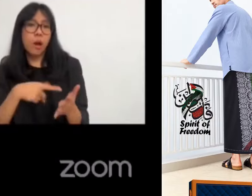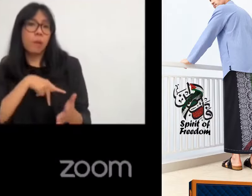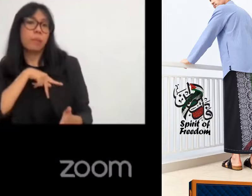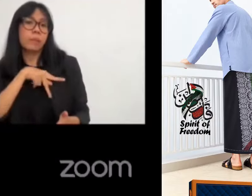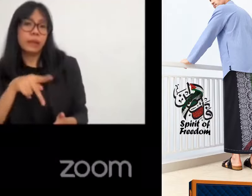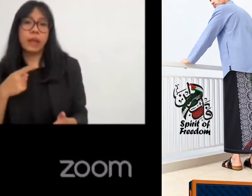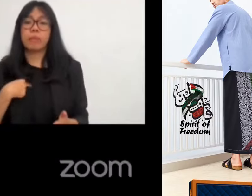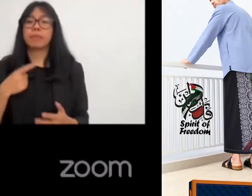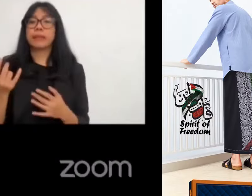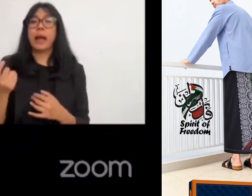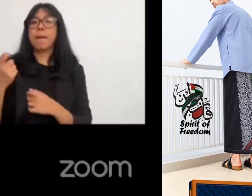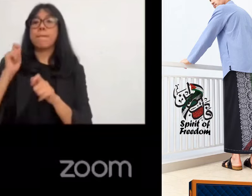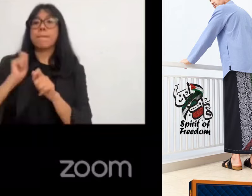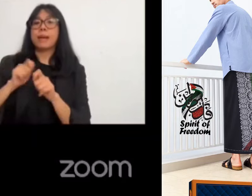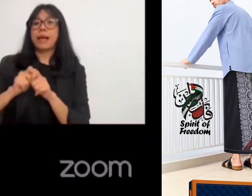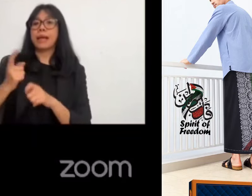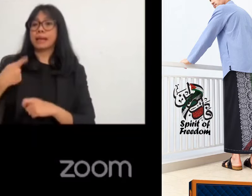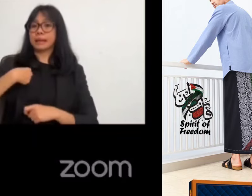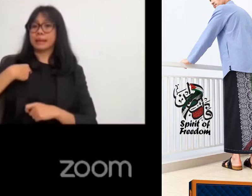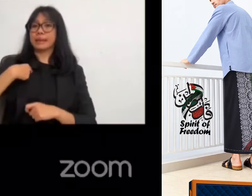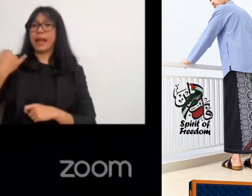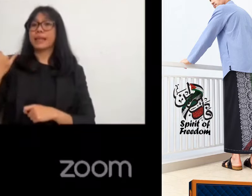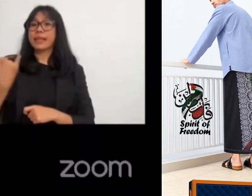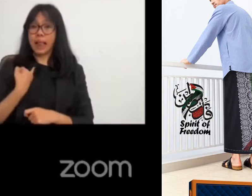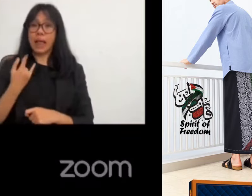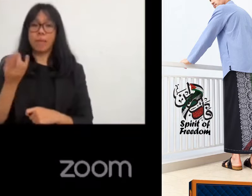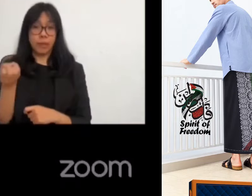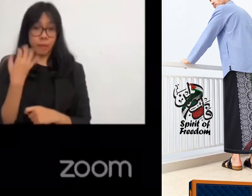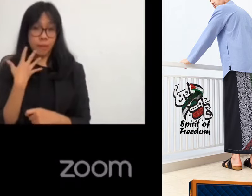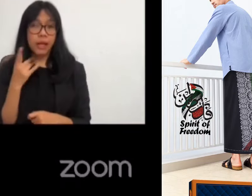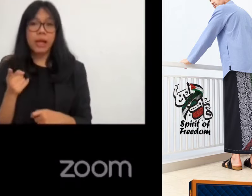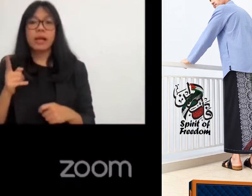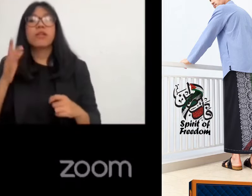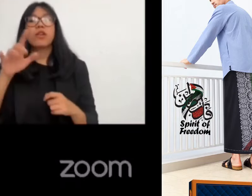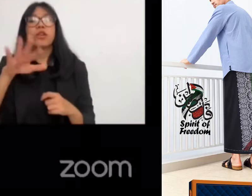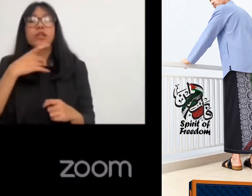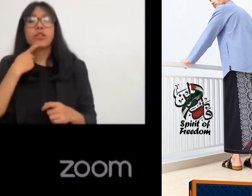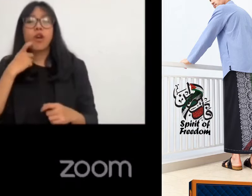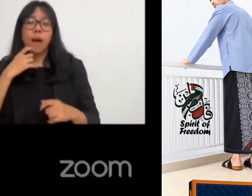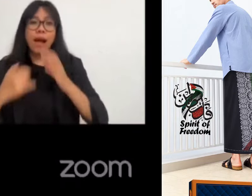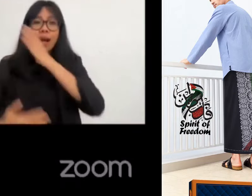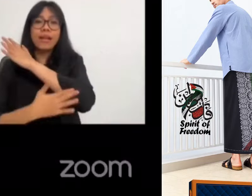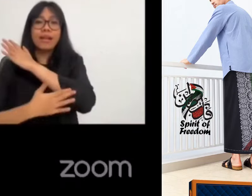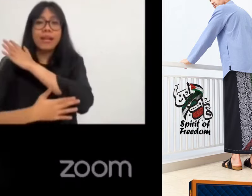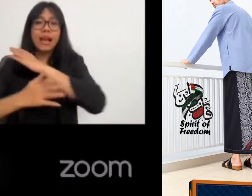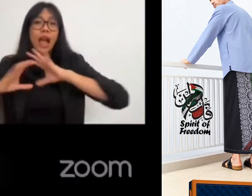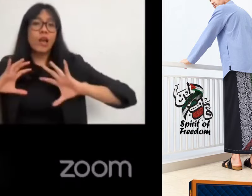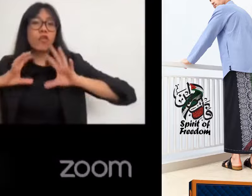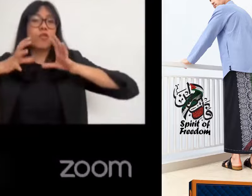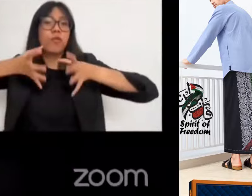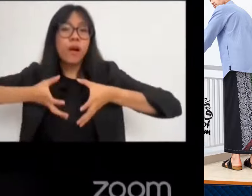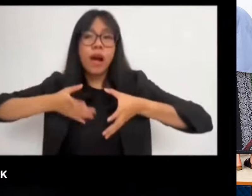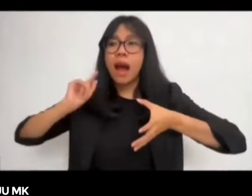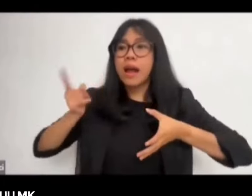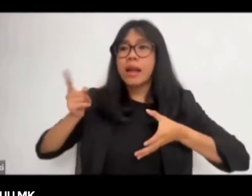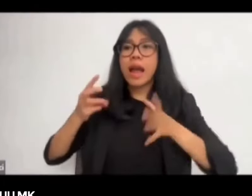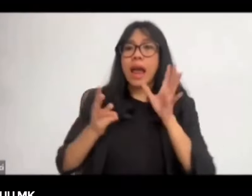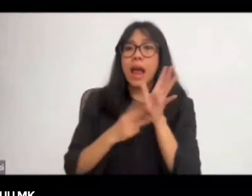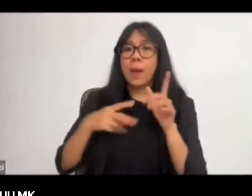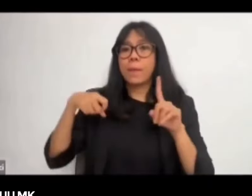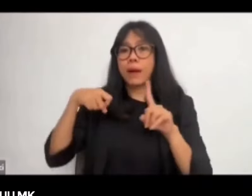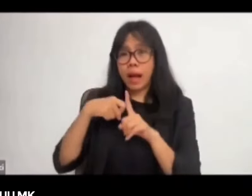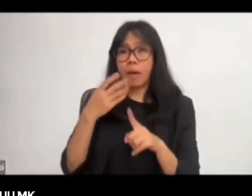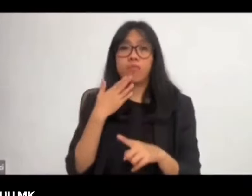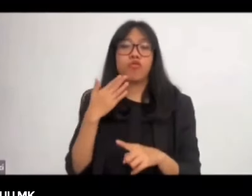mengoreksi saya. Adakah di negara di dunia ini, khususnya yang memiliki Mahkamah Konstitusi, memiliki